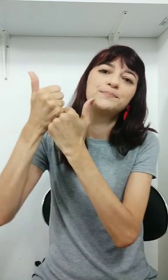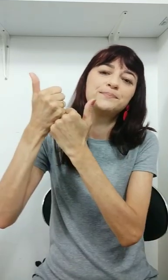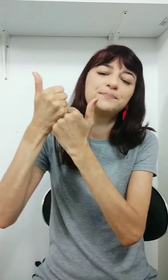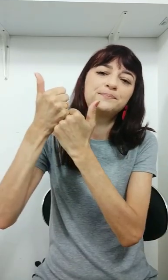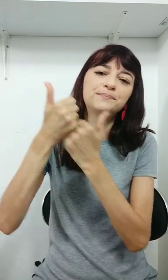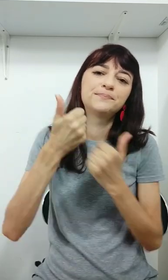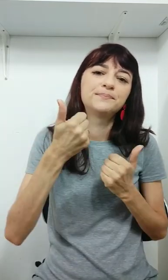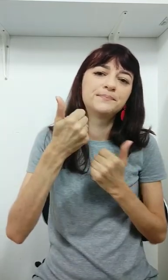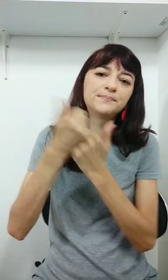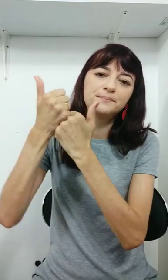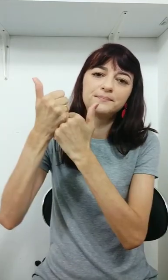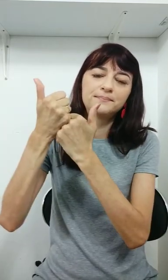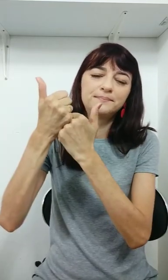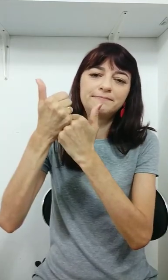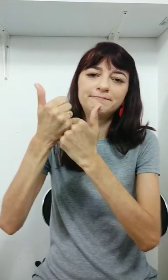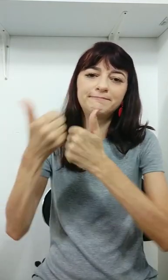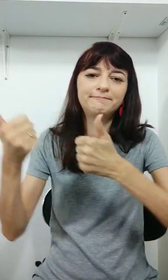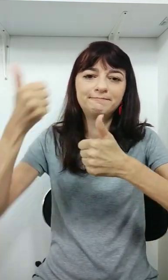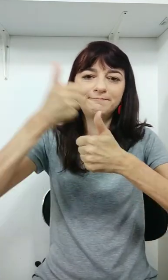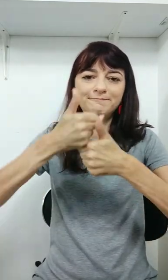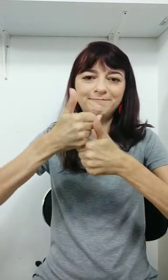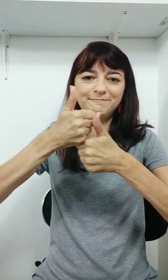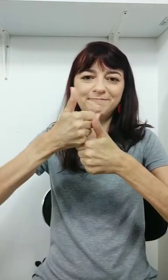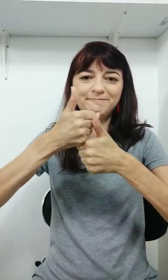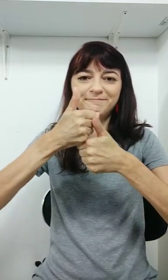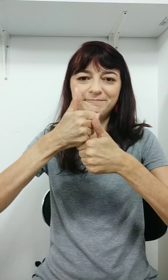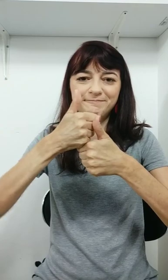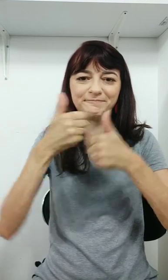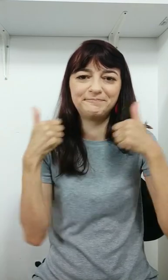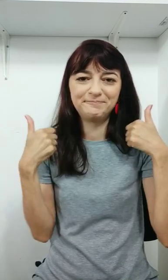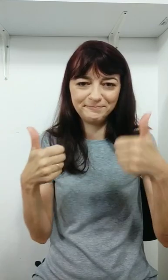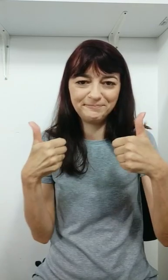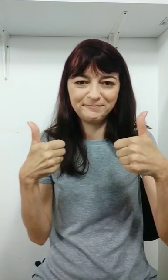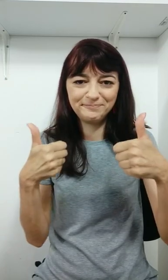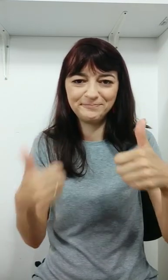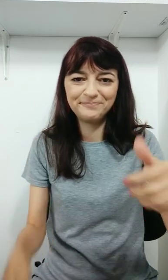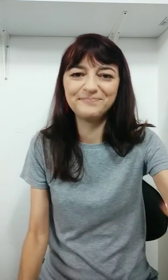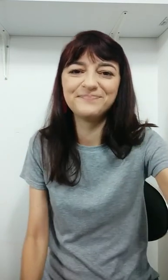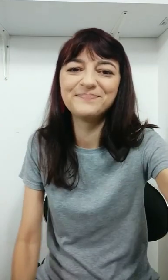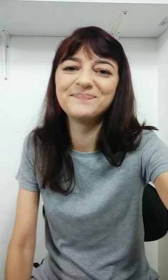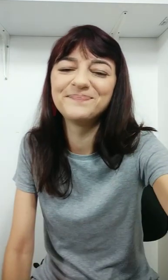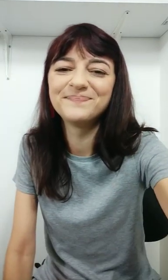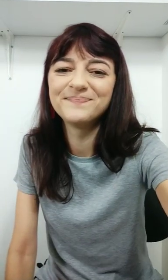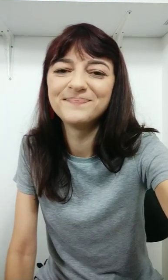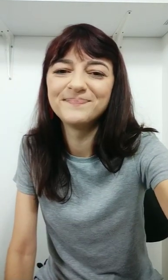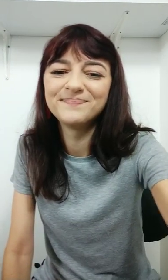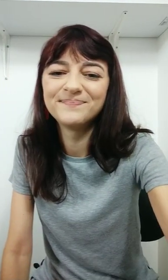de apoio, tá? Não é o sinal de substituir. O sinal de substituir aqui é um pouco diferente a execução